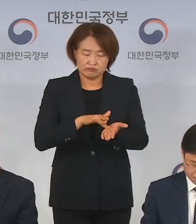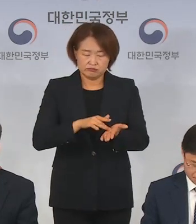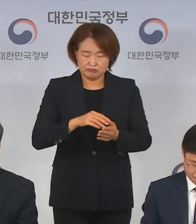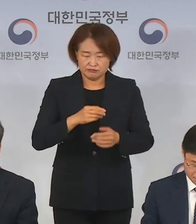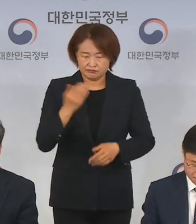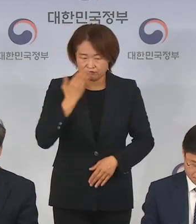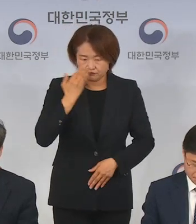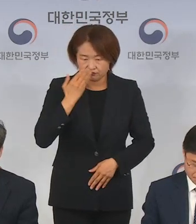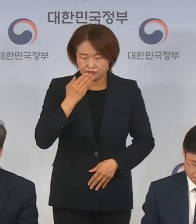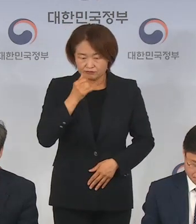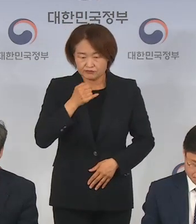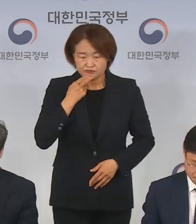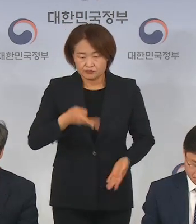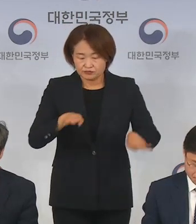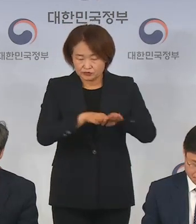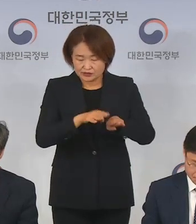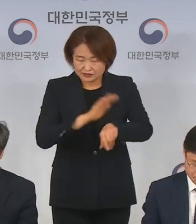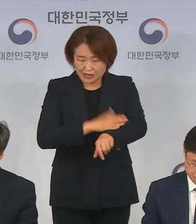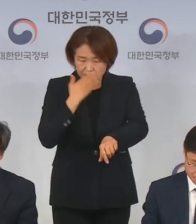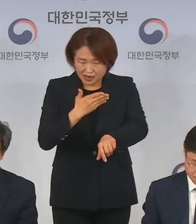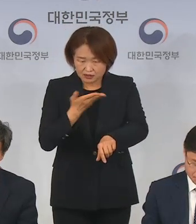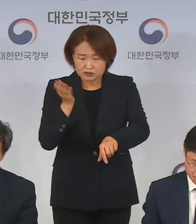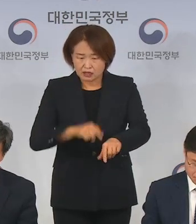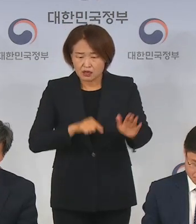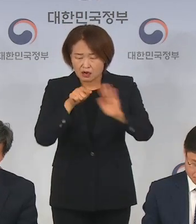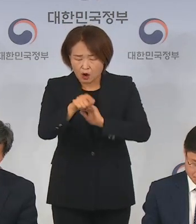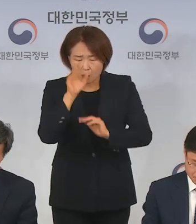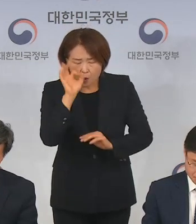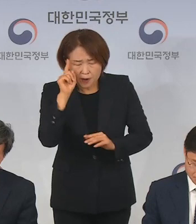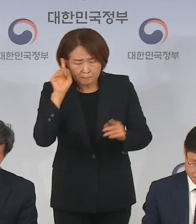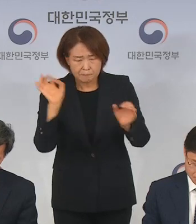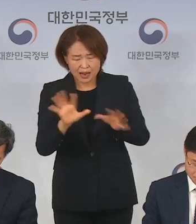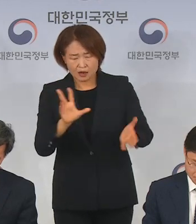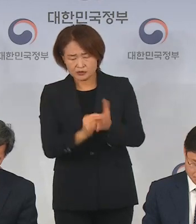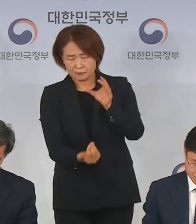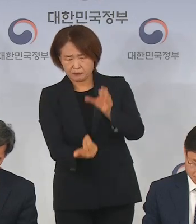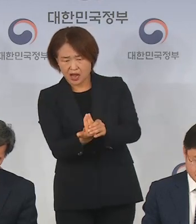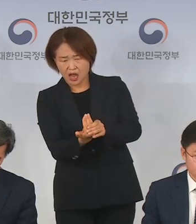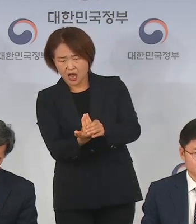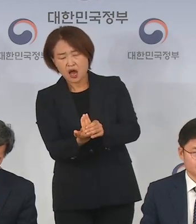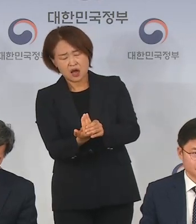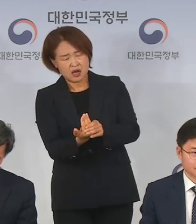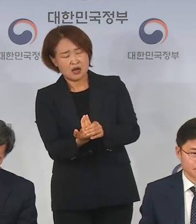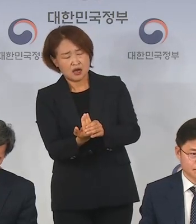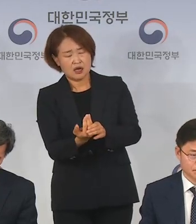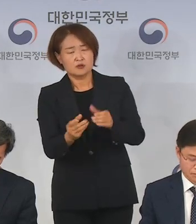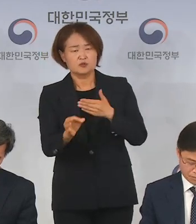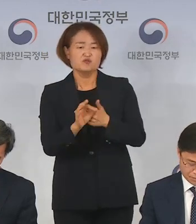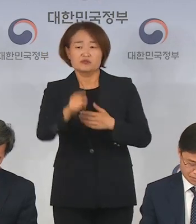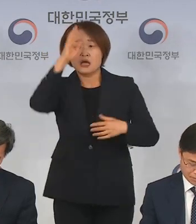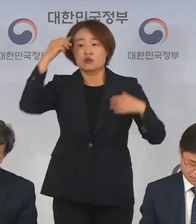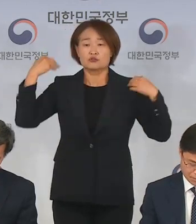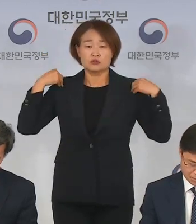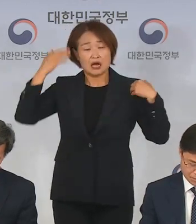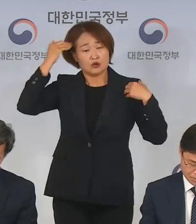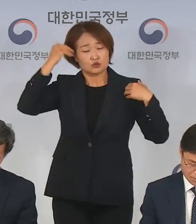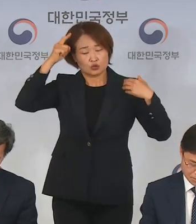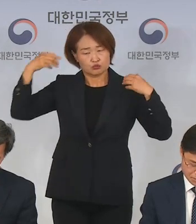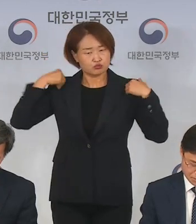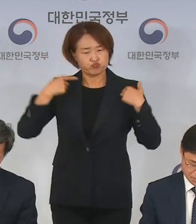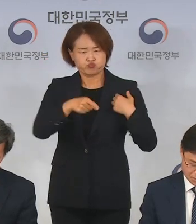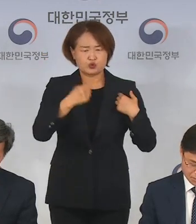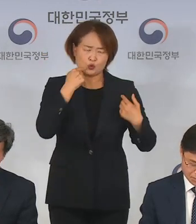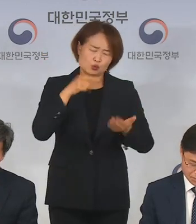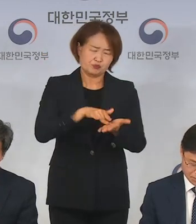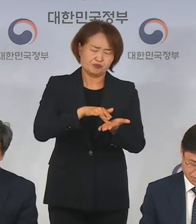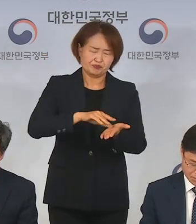경우 미비한 점이 있거나 뭔가 좀 문제가 있다고 하면 우리 정부가 오염수 방류를 막거나 아니면 저장 기간을 더